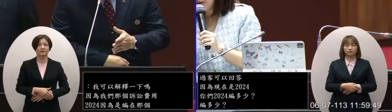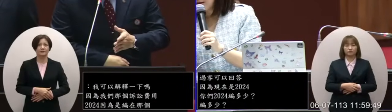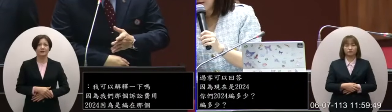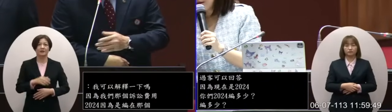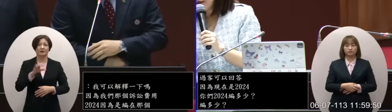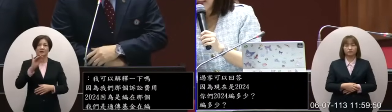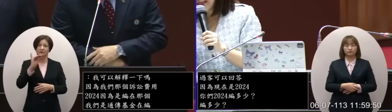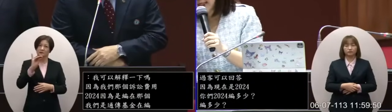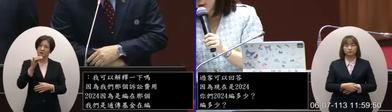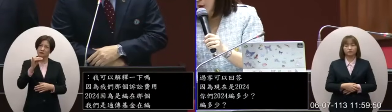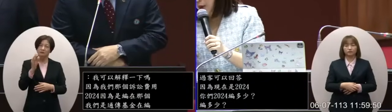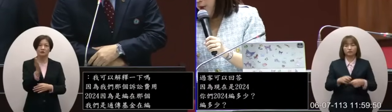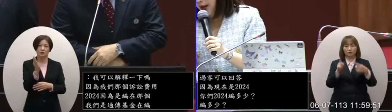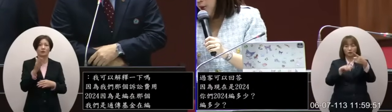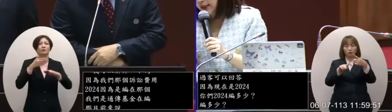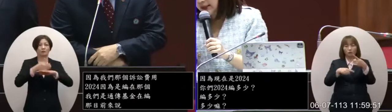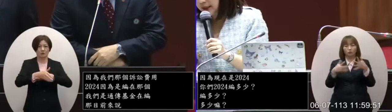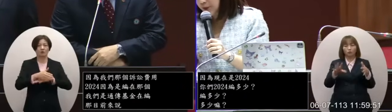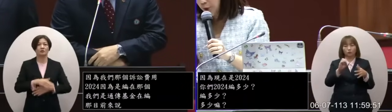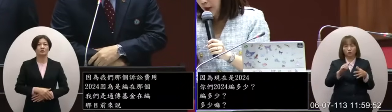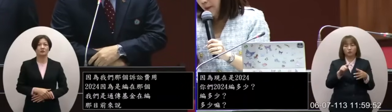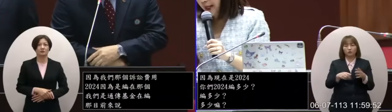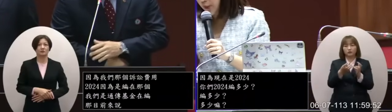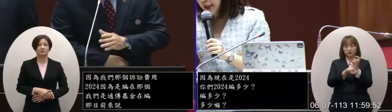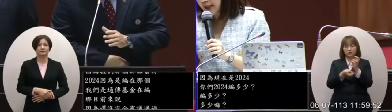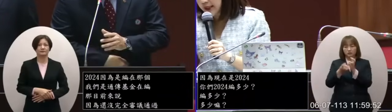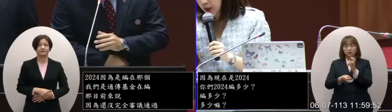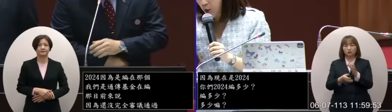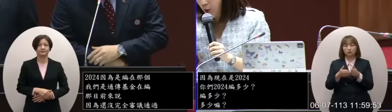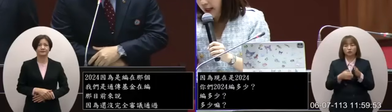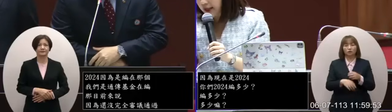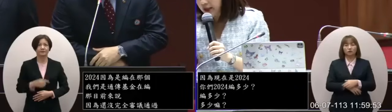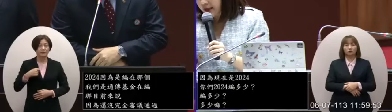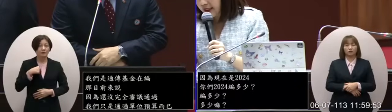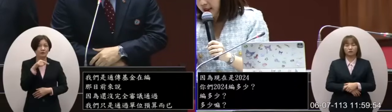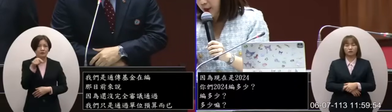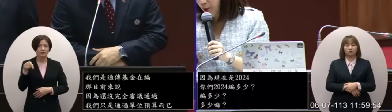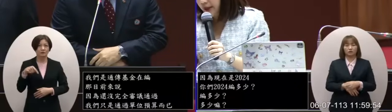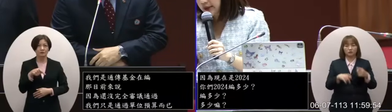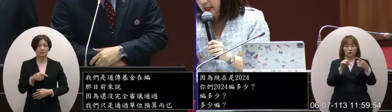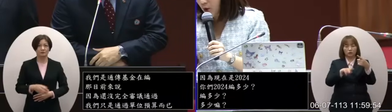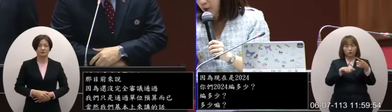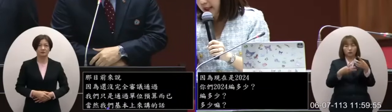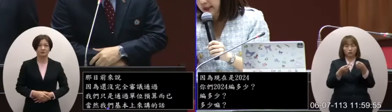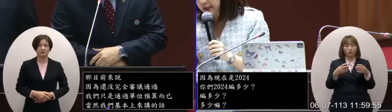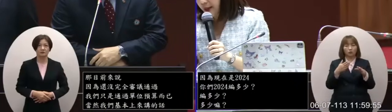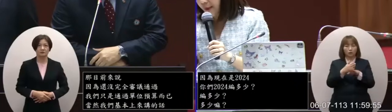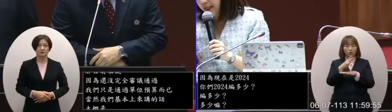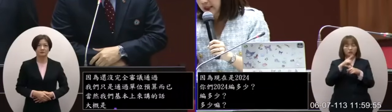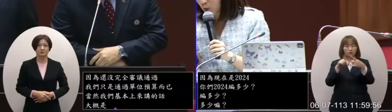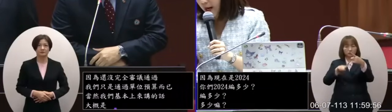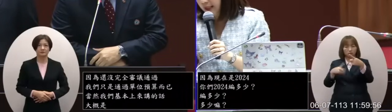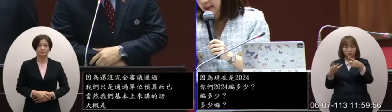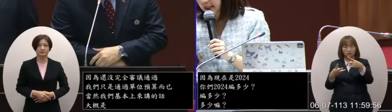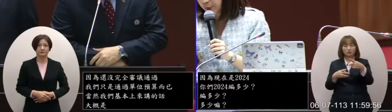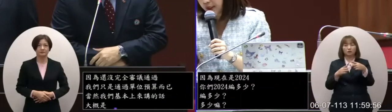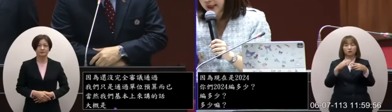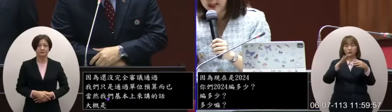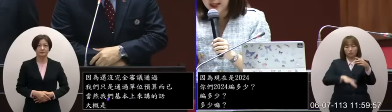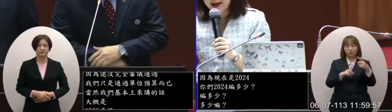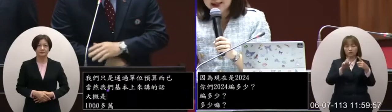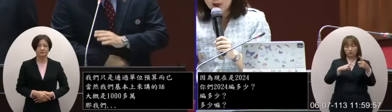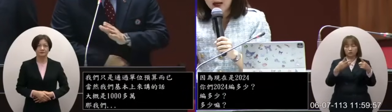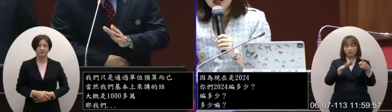是1000多万嘛。好， 1000多万，我要问细部的嘛，因为1000多万是超过1310万，还是低